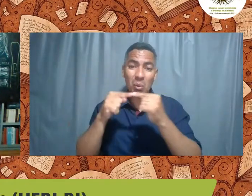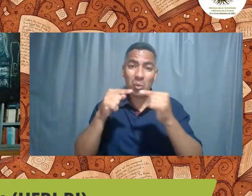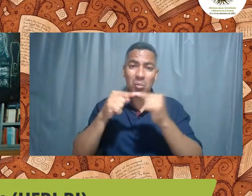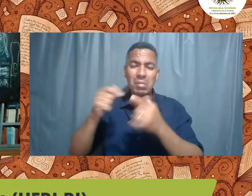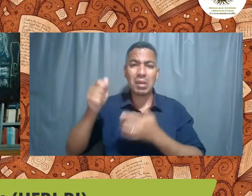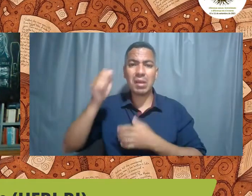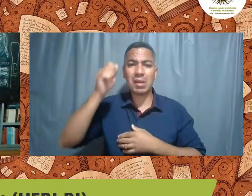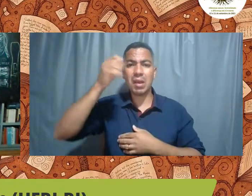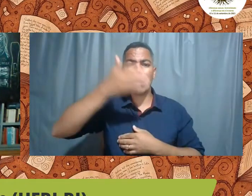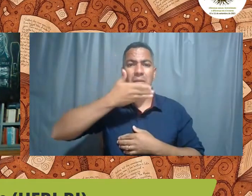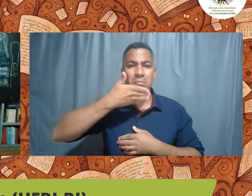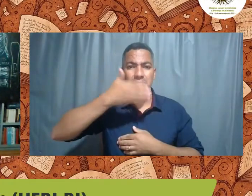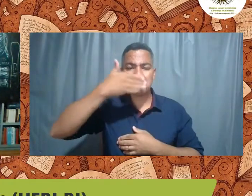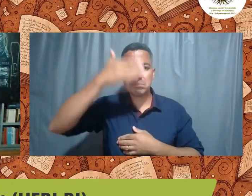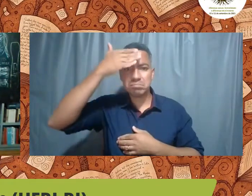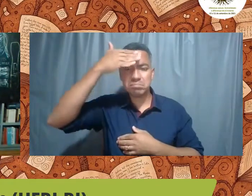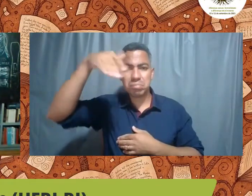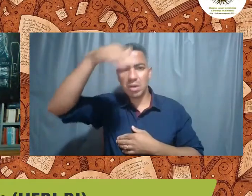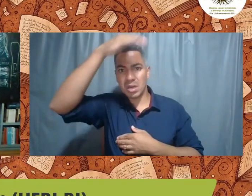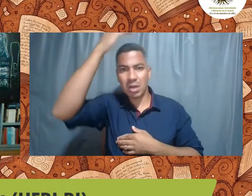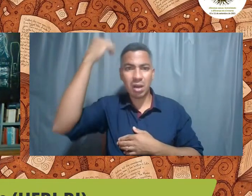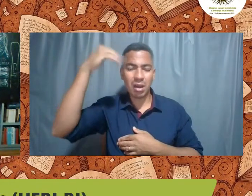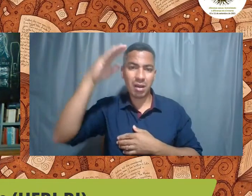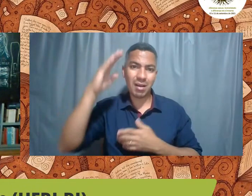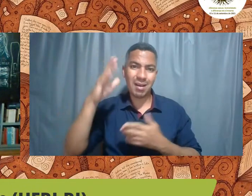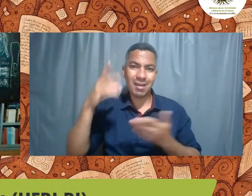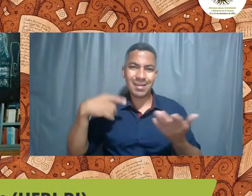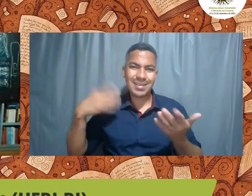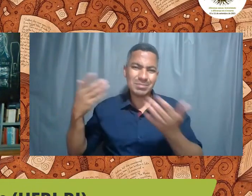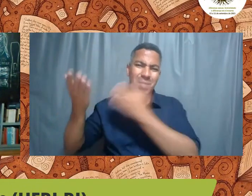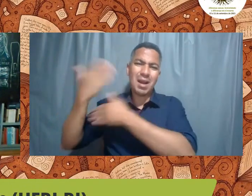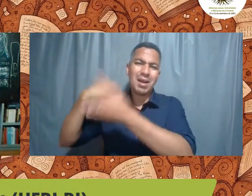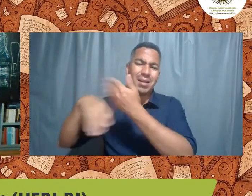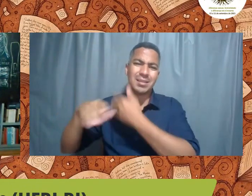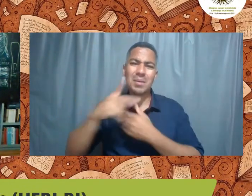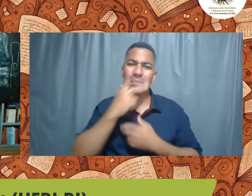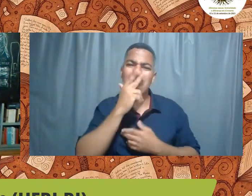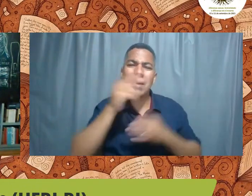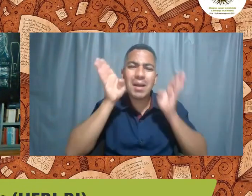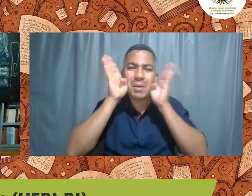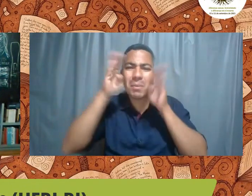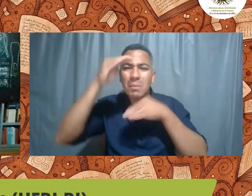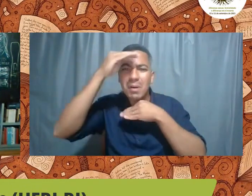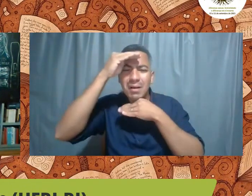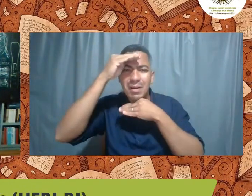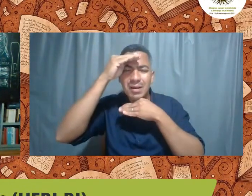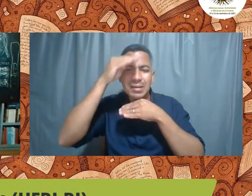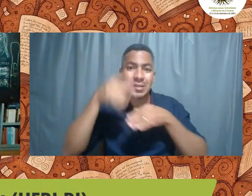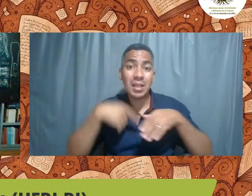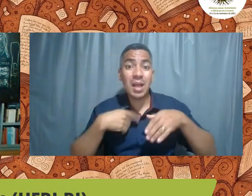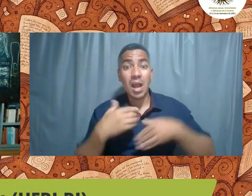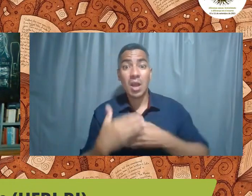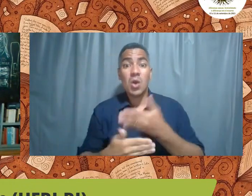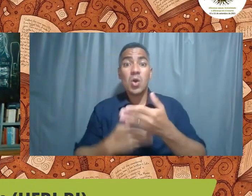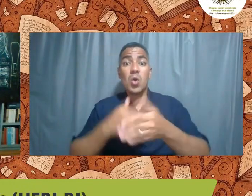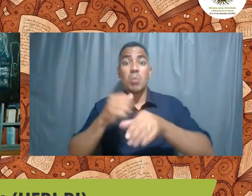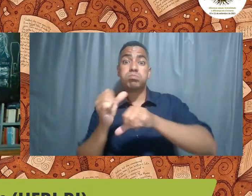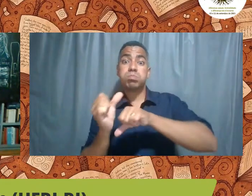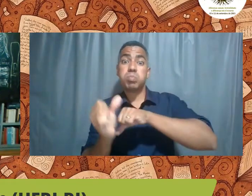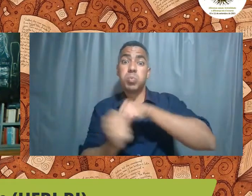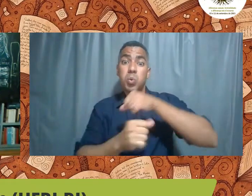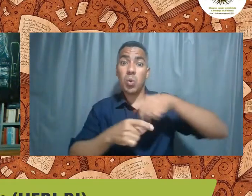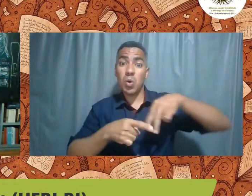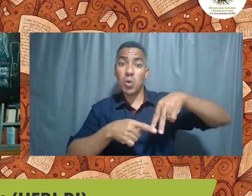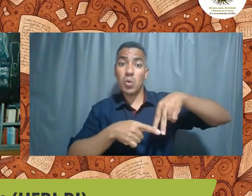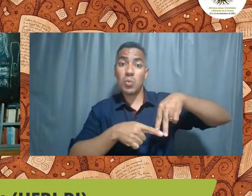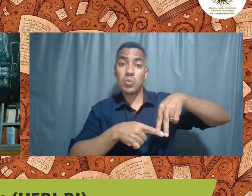desculpe minha expressão, da Maria Mijona, né, e passaram a usar roupas mais curtas, né, elas passaram a exibir